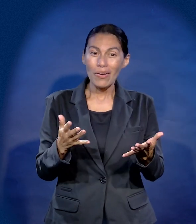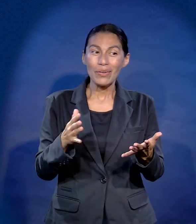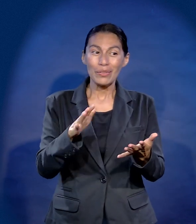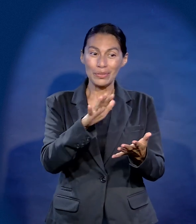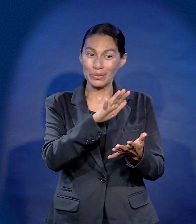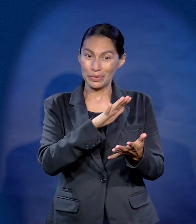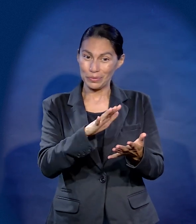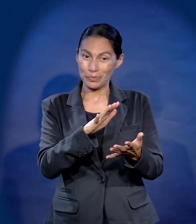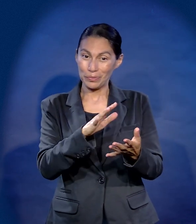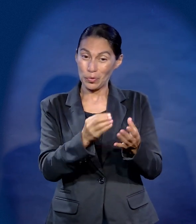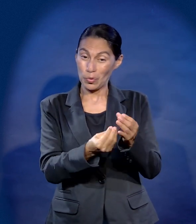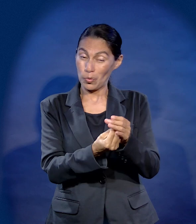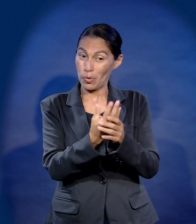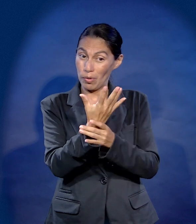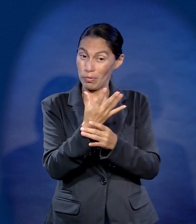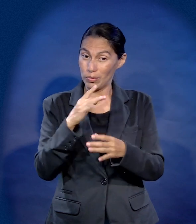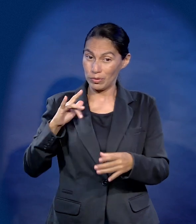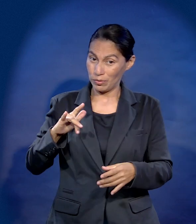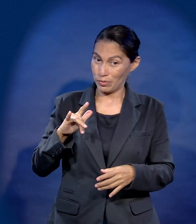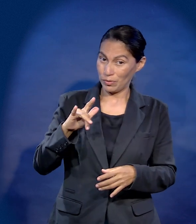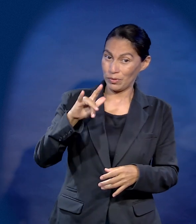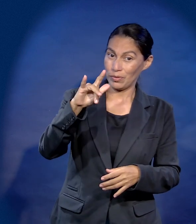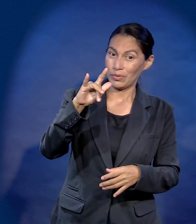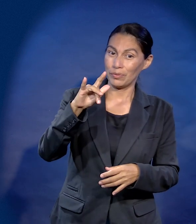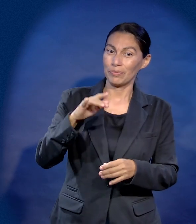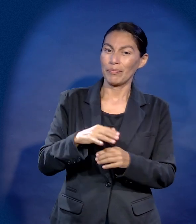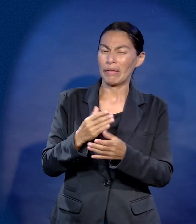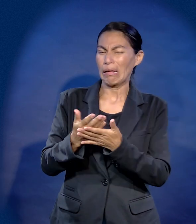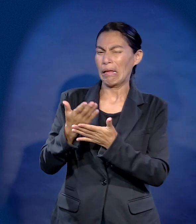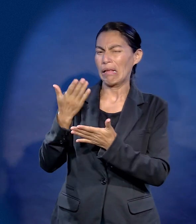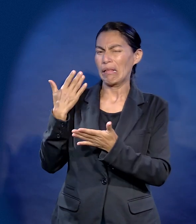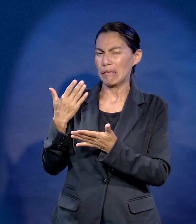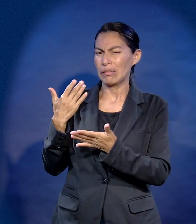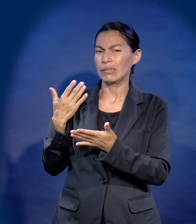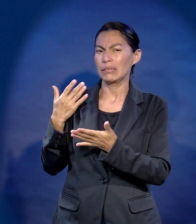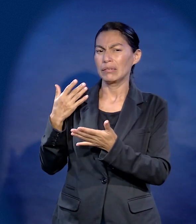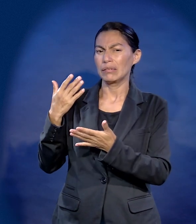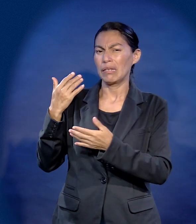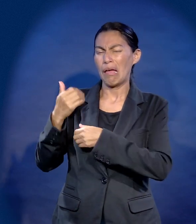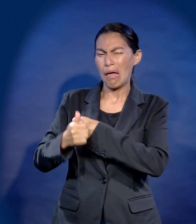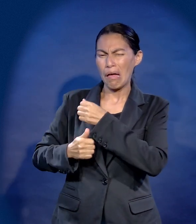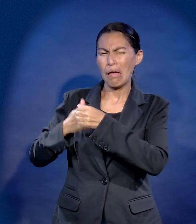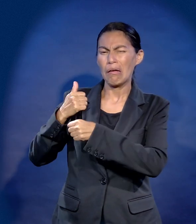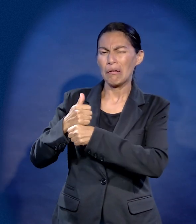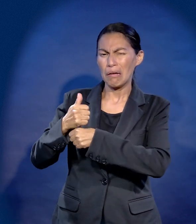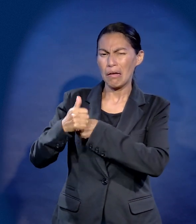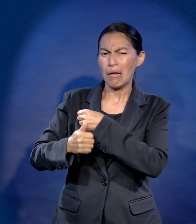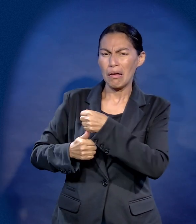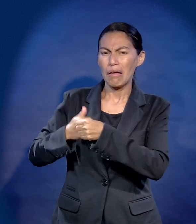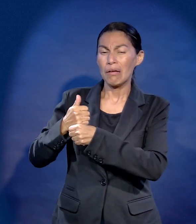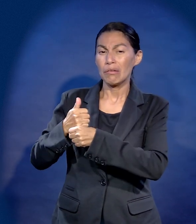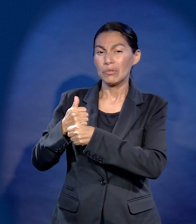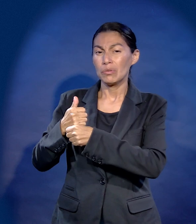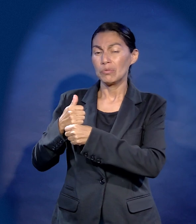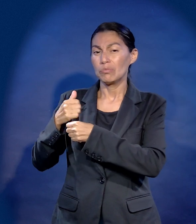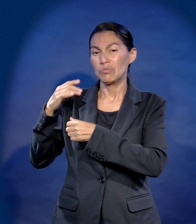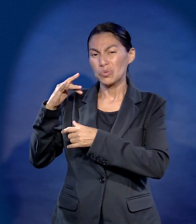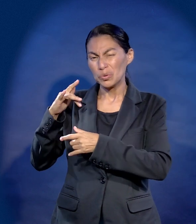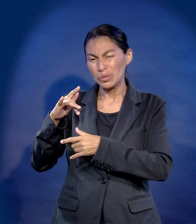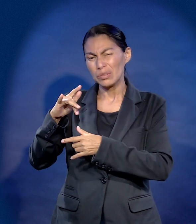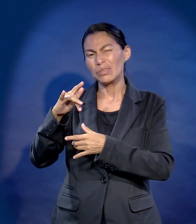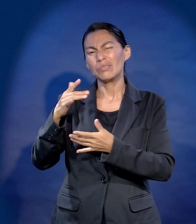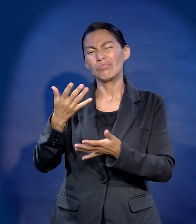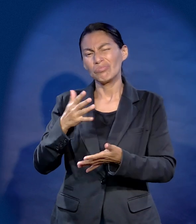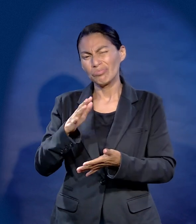esos controles! Aeroflot acababa de renovar sus flotas. Normalmente habían estado volando por muchos años mientras el